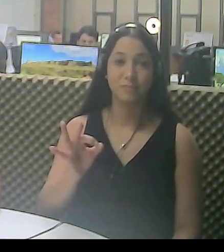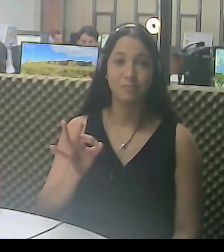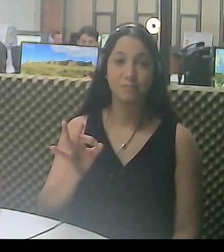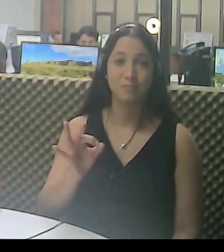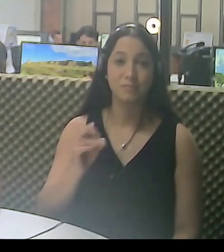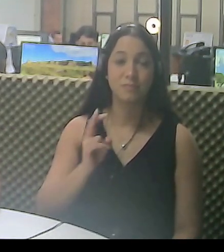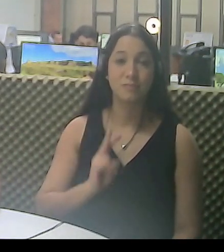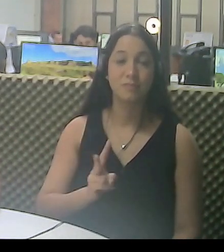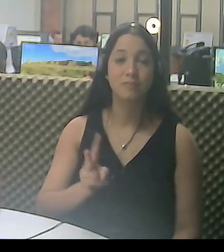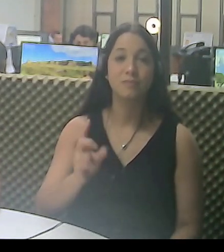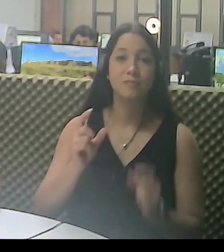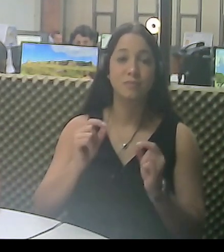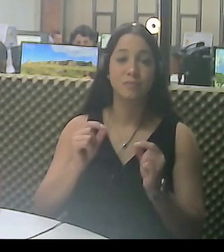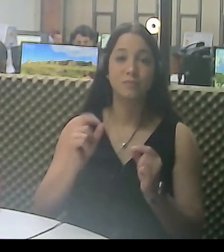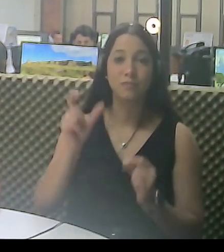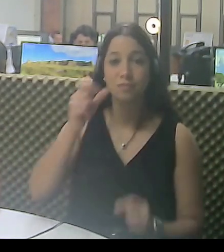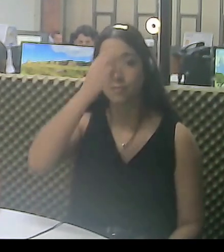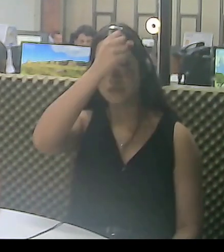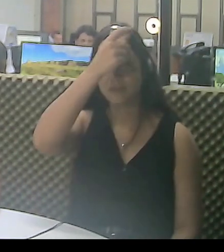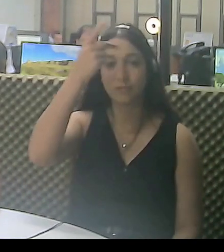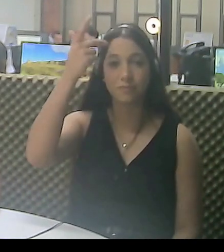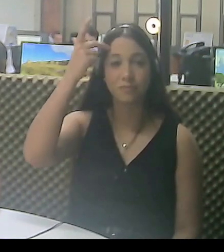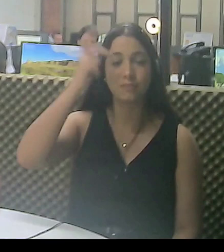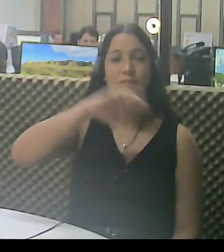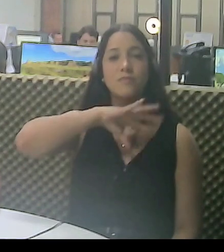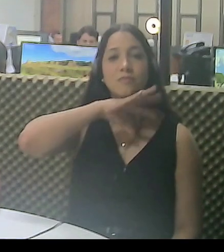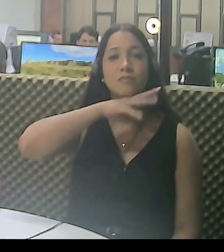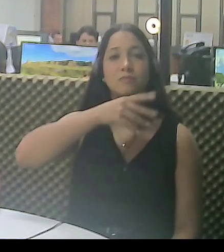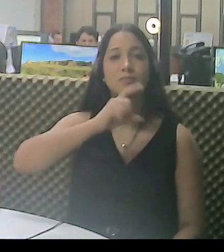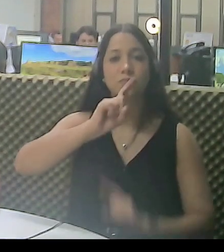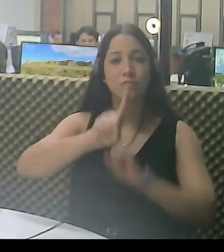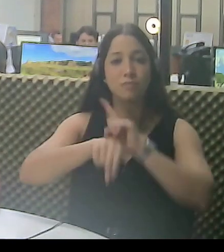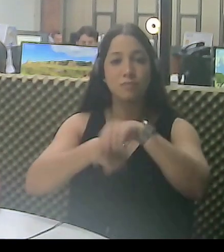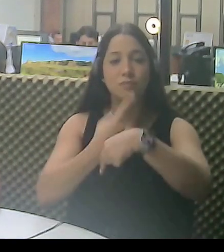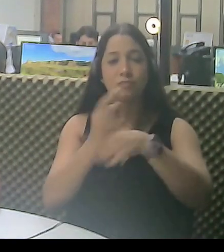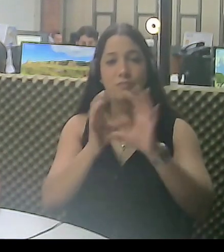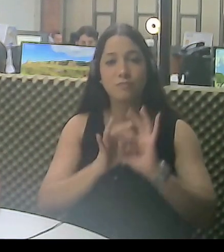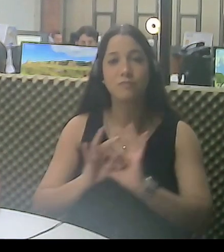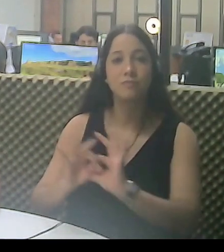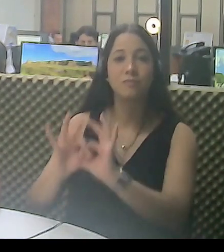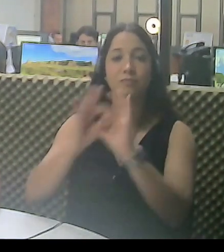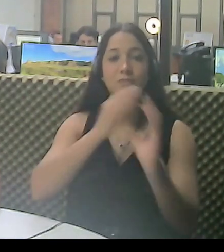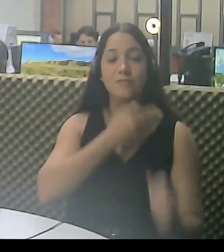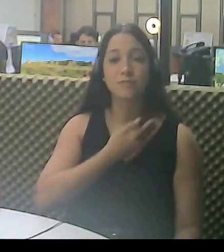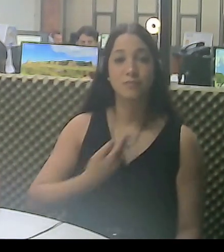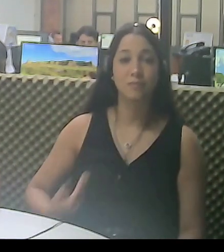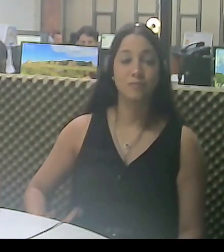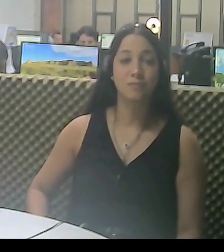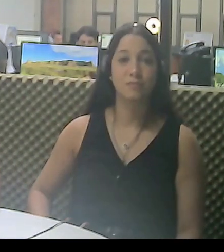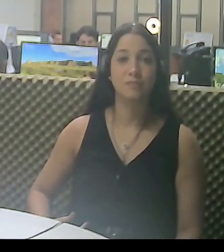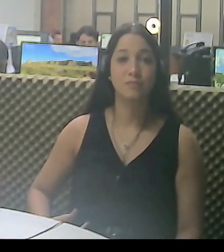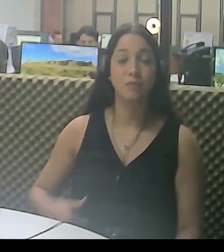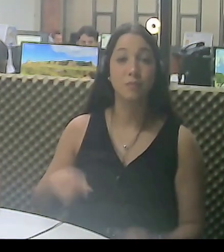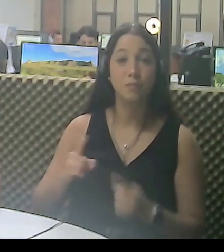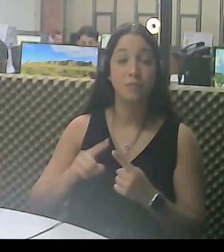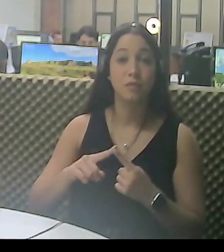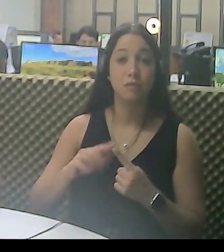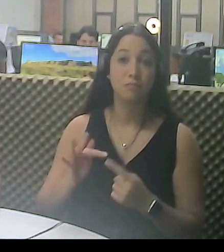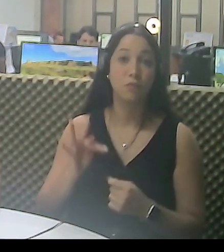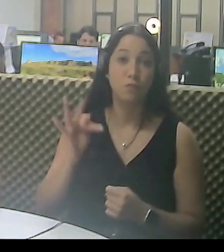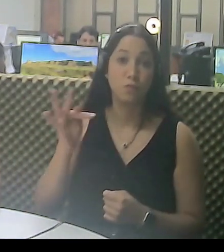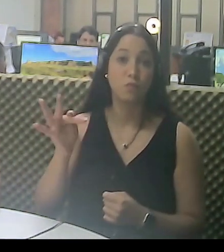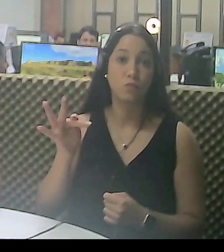sempre com o aval do prefeito Odelmo Leão, que está bastante engajado nessa parte da governança, para que a gente, após